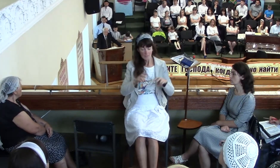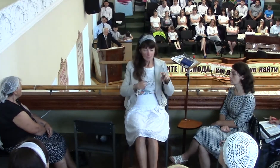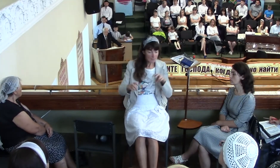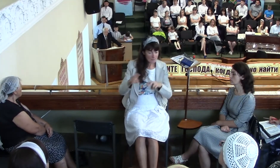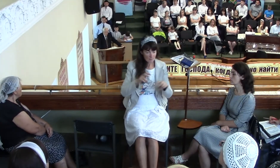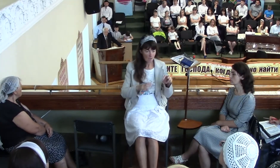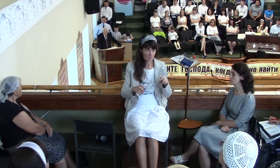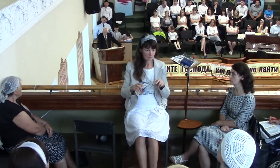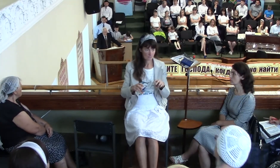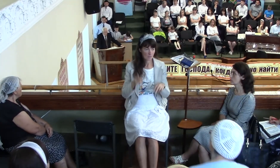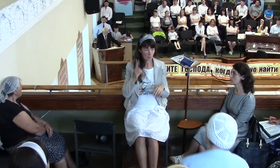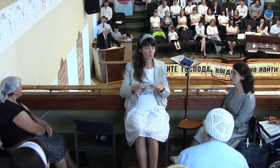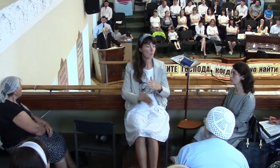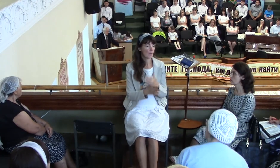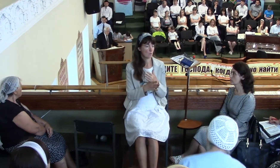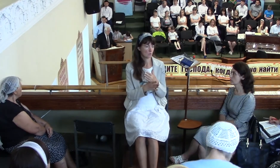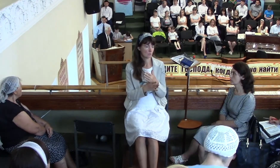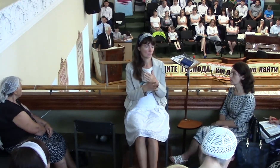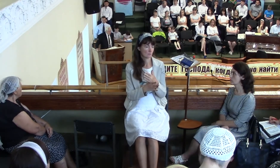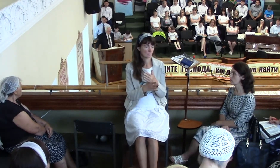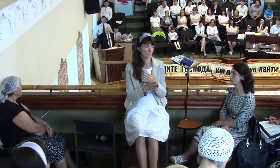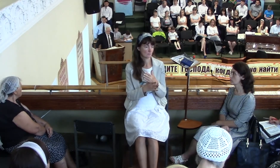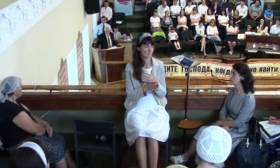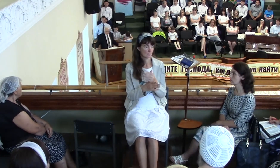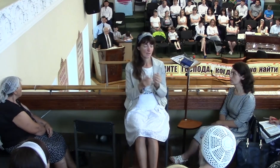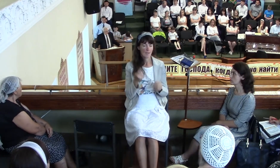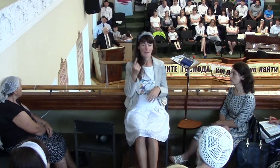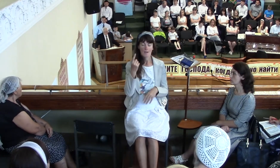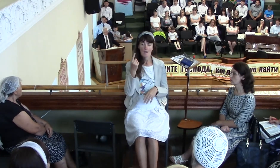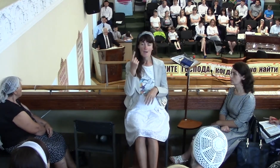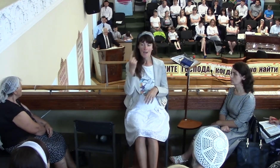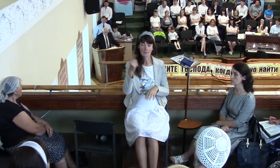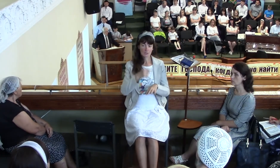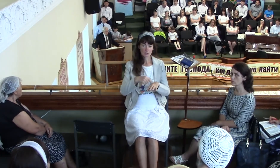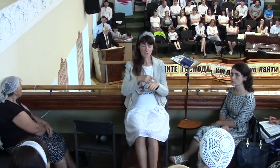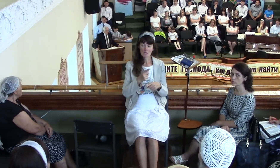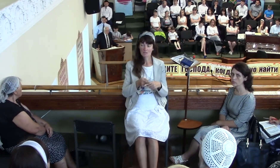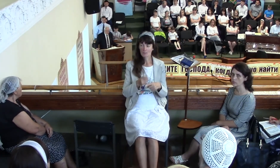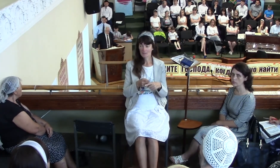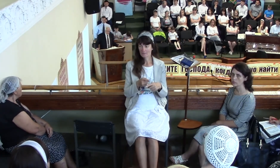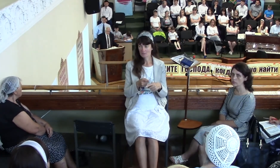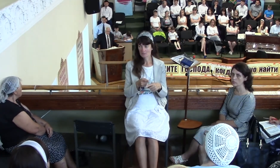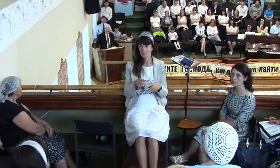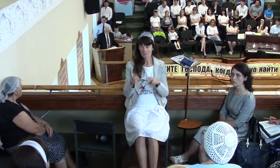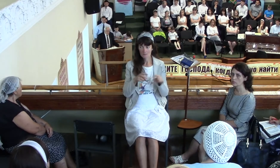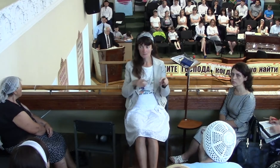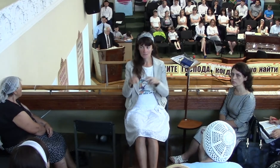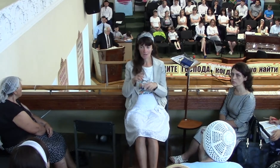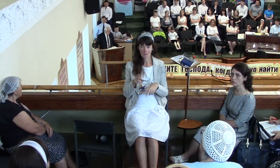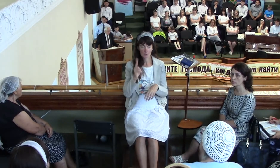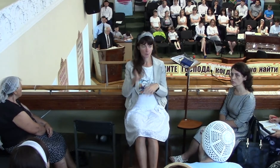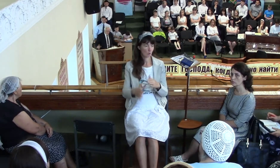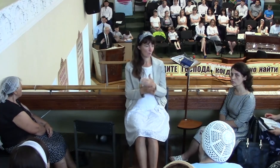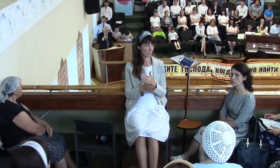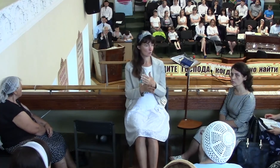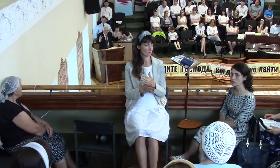своего. У того день рождения, у того дочь заедет в гости, надо попить чай вместе, у того еще